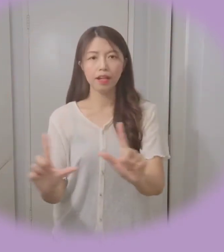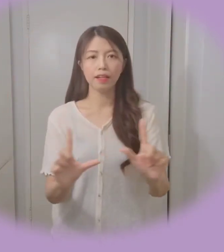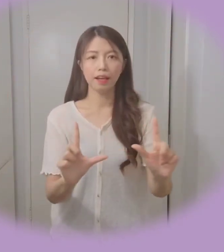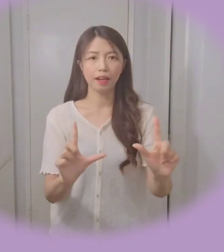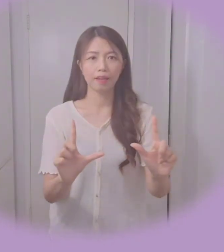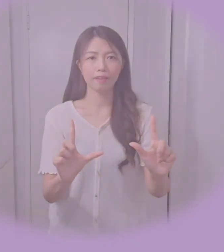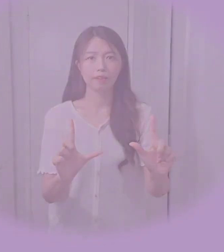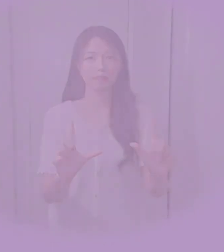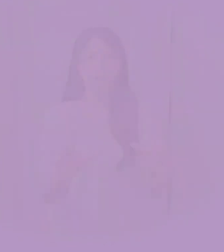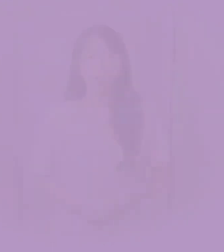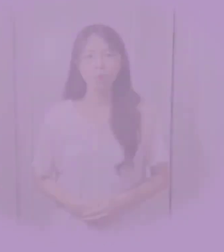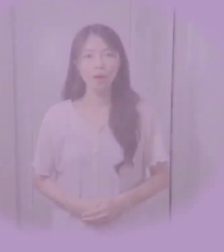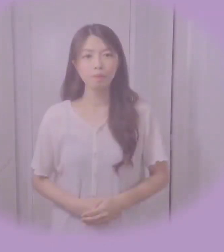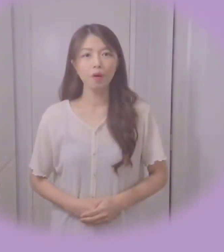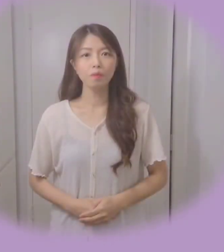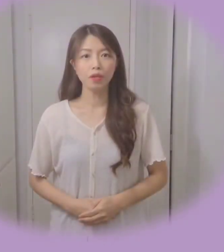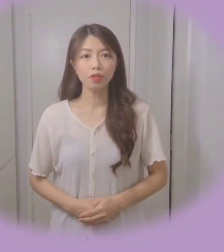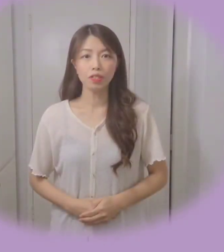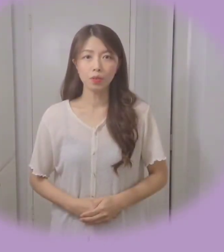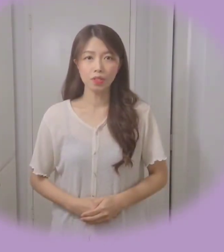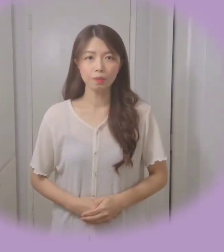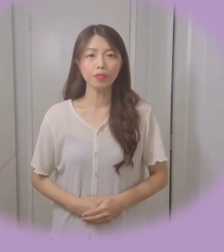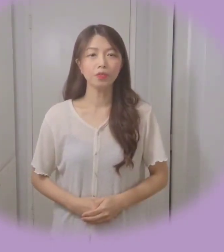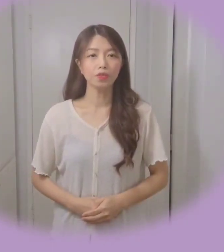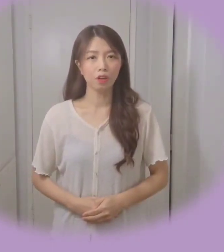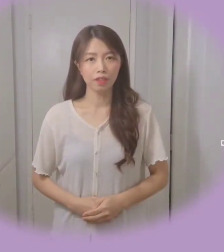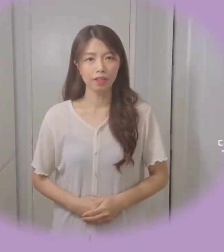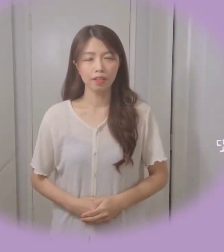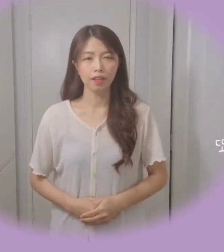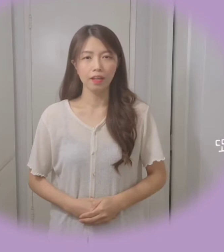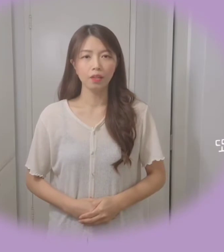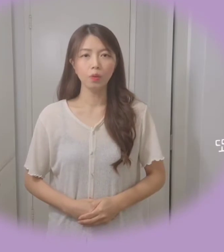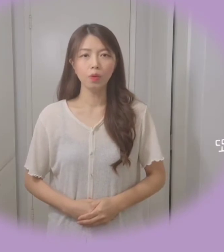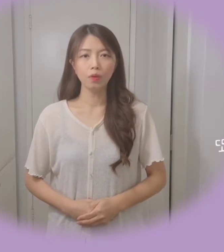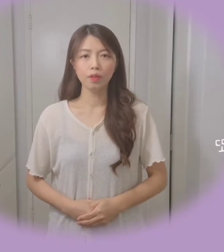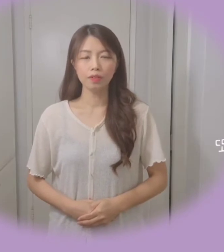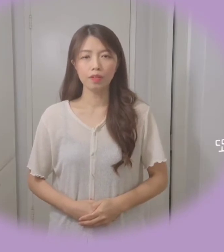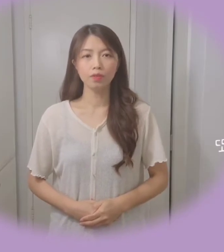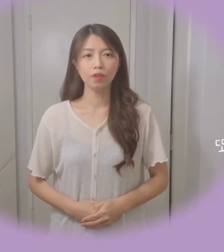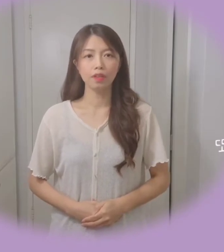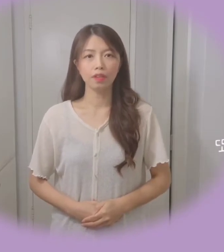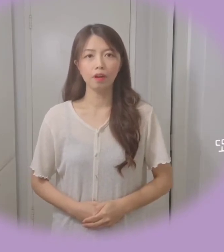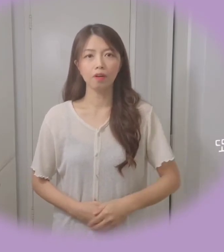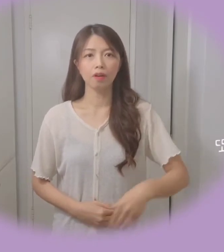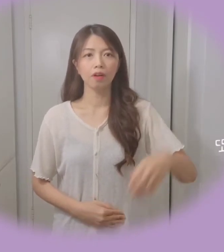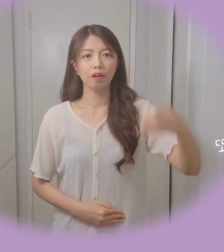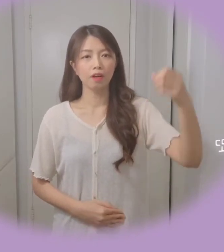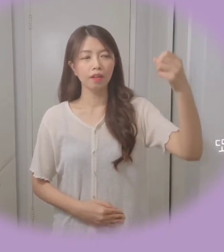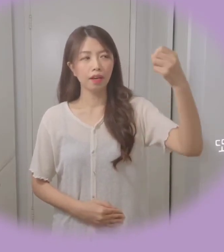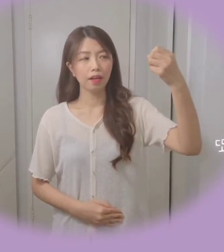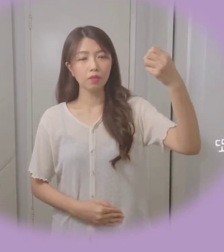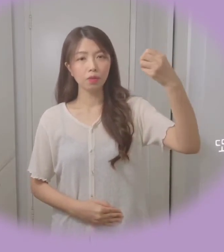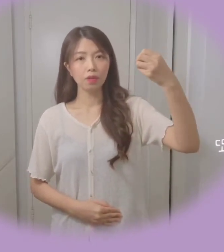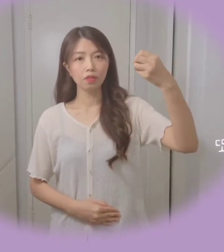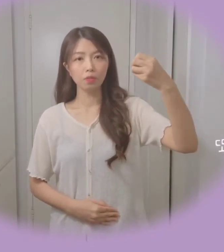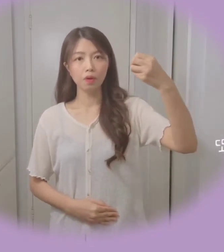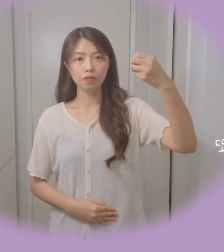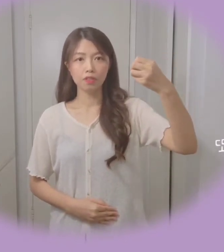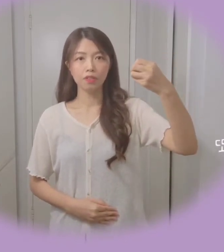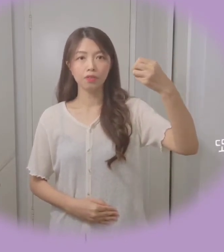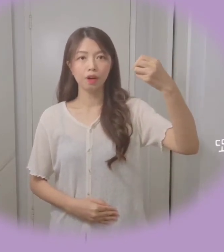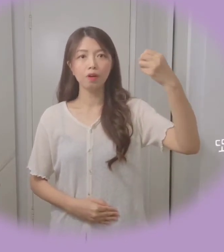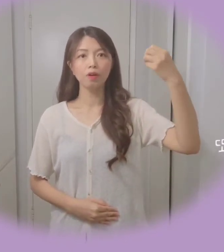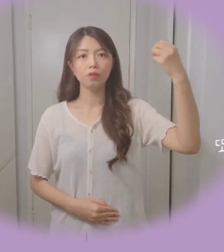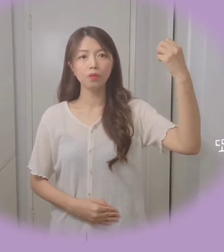돼요. 살다가. 또 한 번 마주치고 싶은 우연이지. 또라고 하는 뜻의 수어는요, 약간 손을